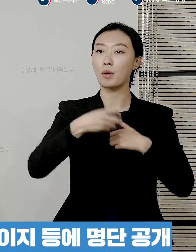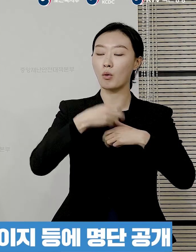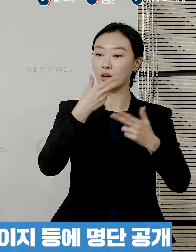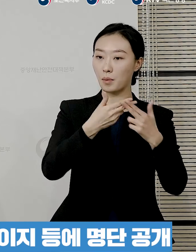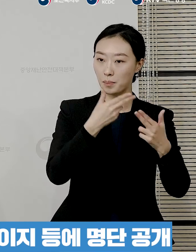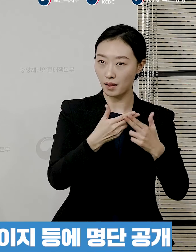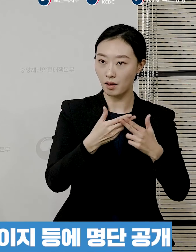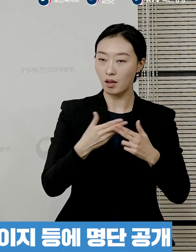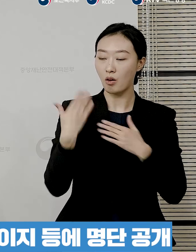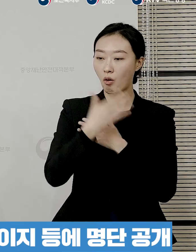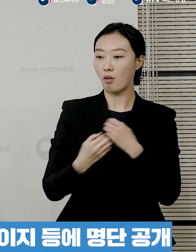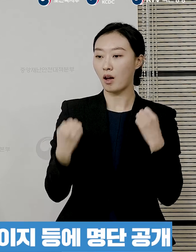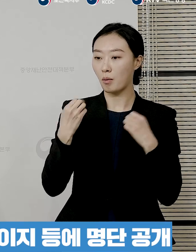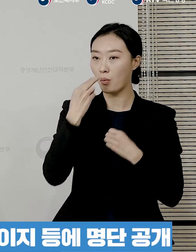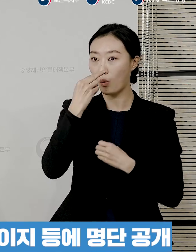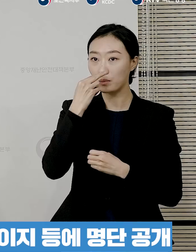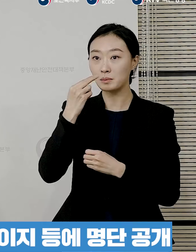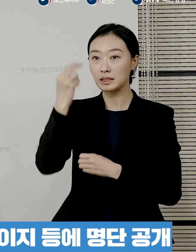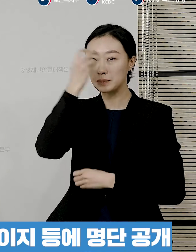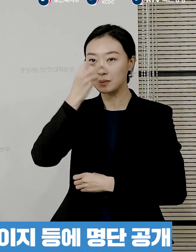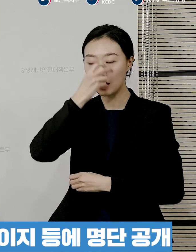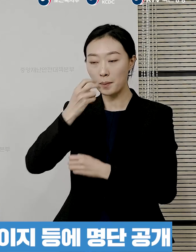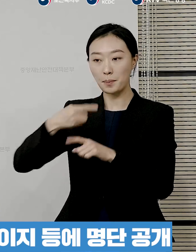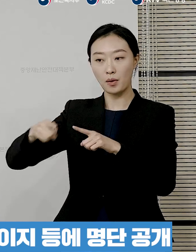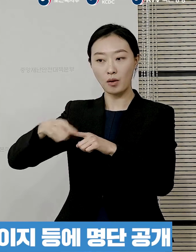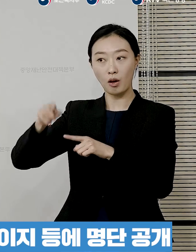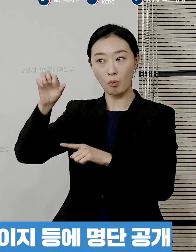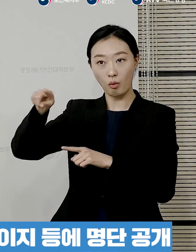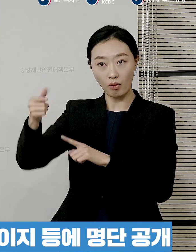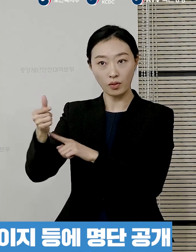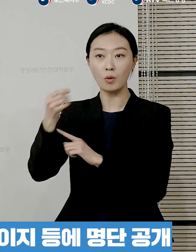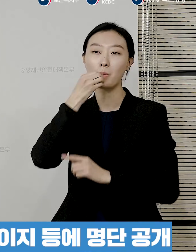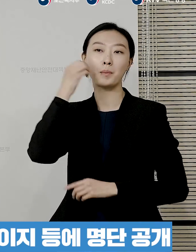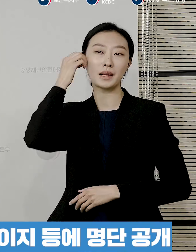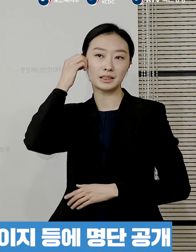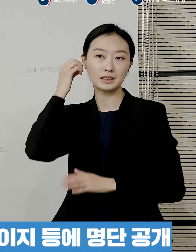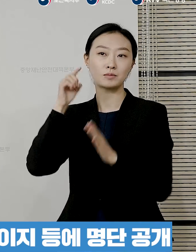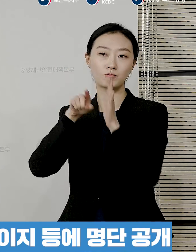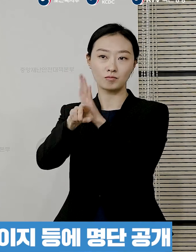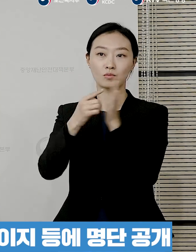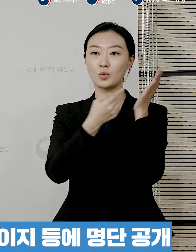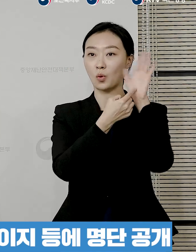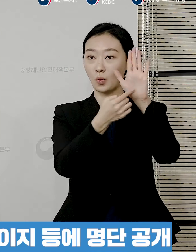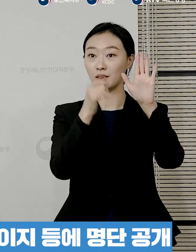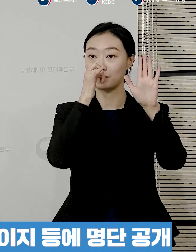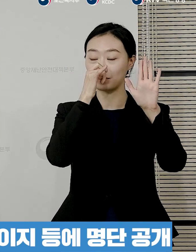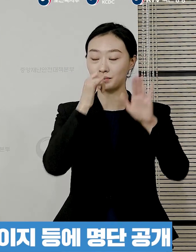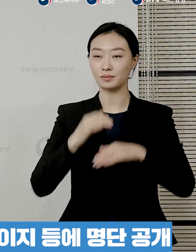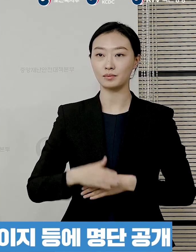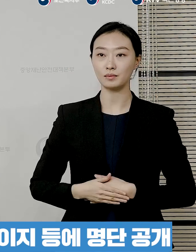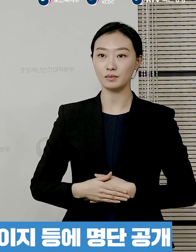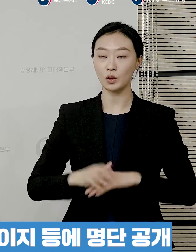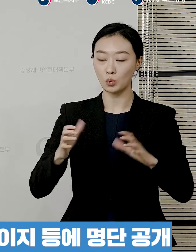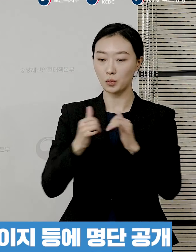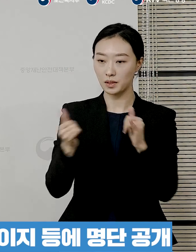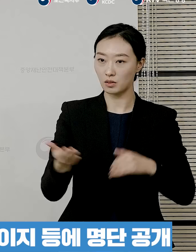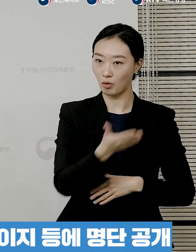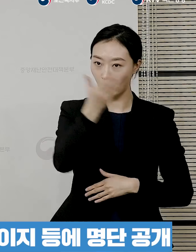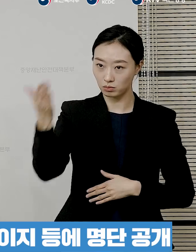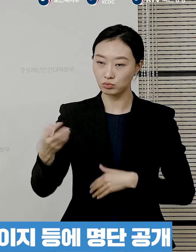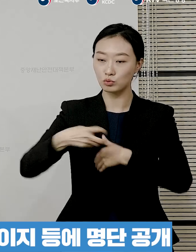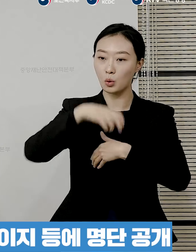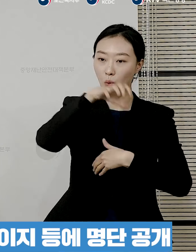명단은 보건복지부, 병원협회와 건강보험심사평가원 홈페이지 등을 통해 공개하고 있습니다.